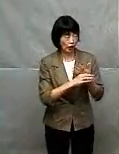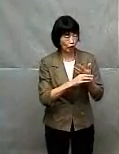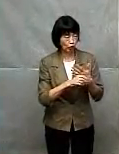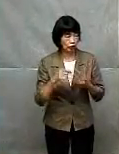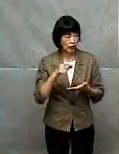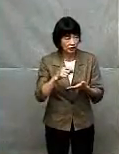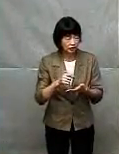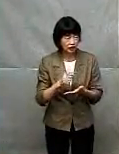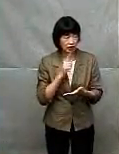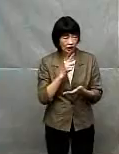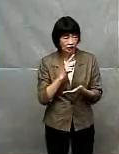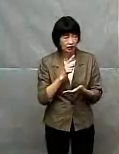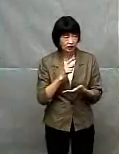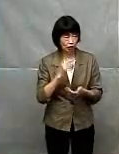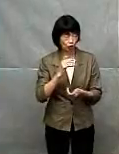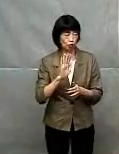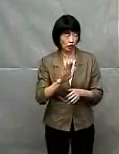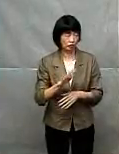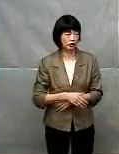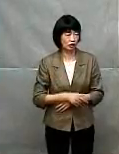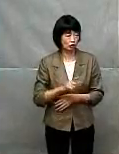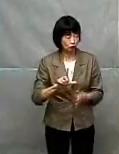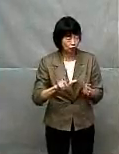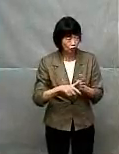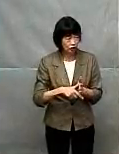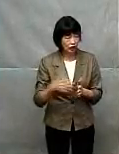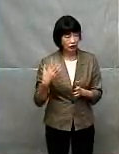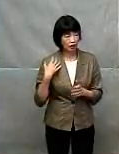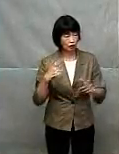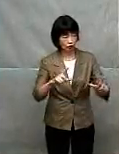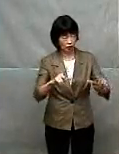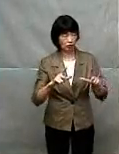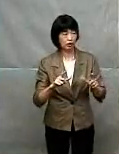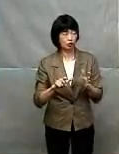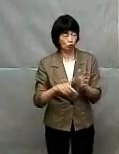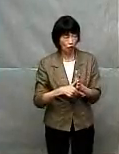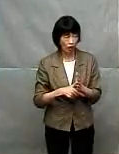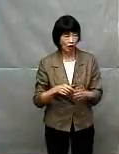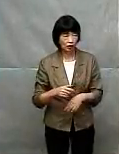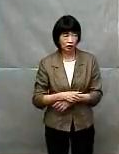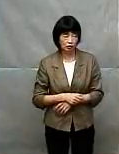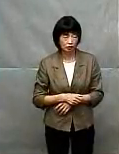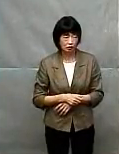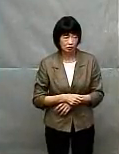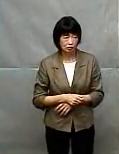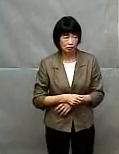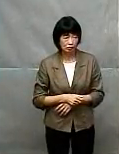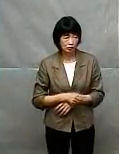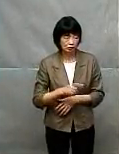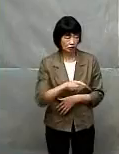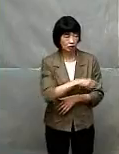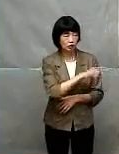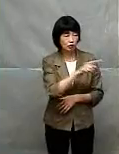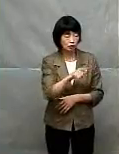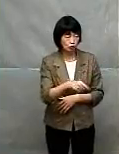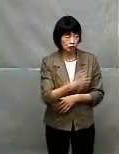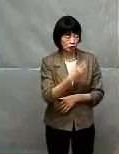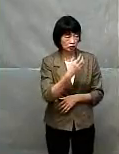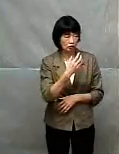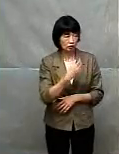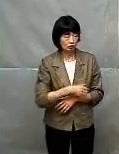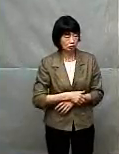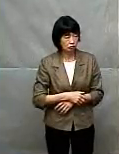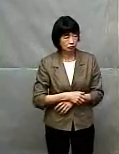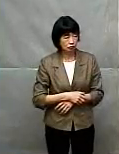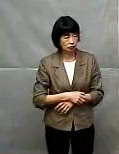そうした際にですね、担当課から返ってきた答えは、 はい、 整備新幹線の整備、費用については国が法定調査で実施すべきもの